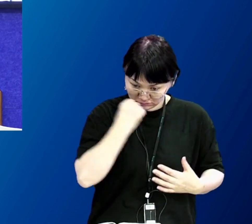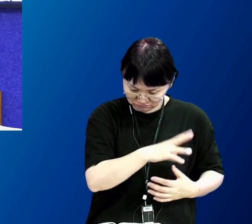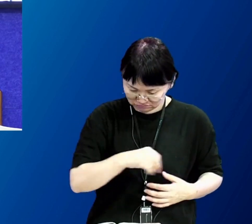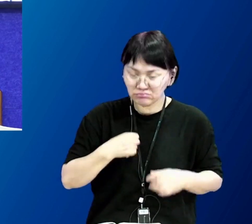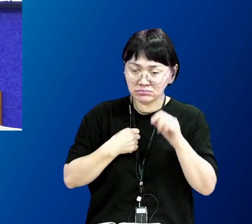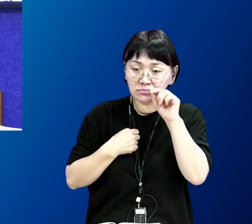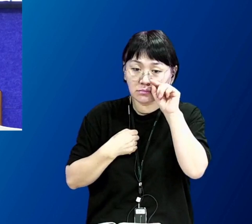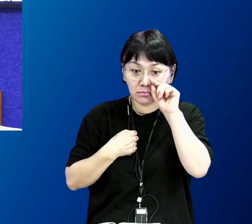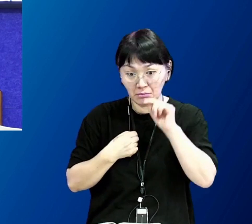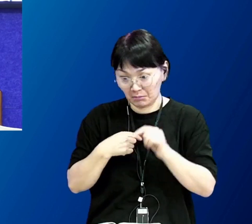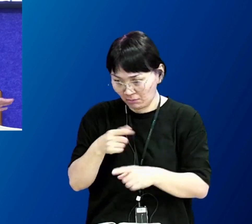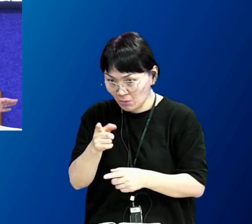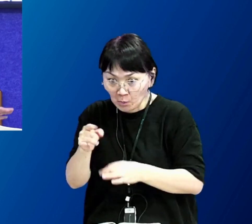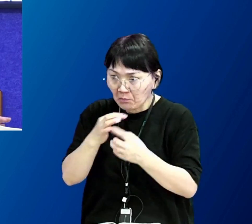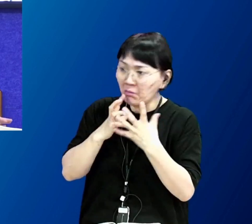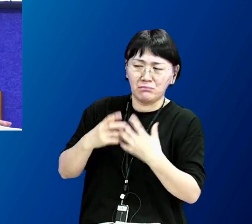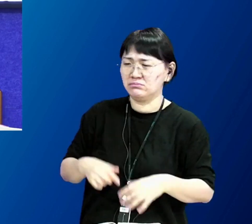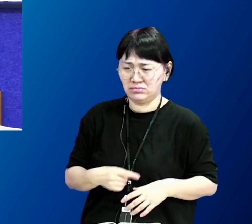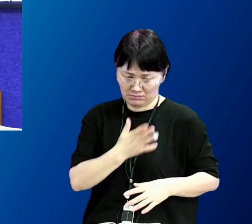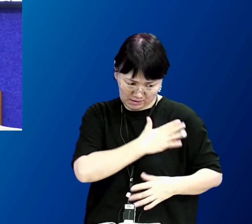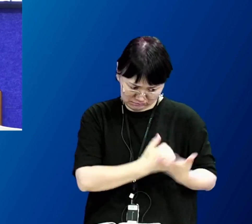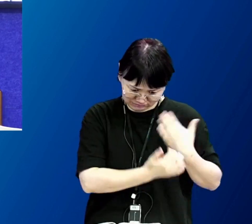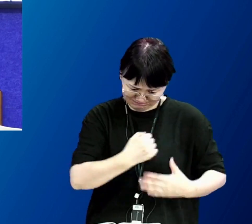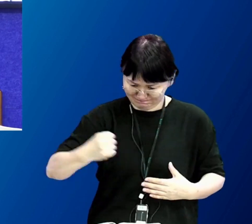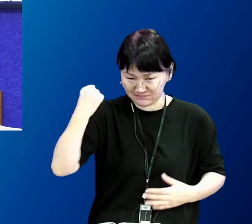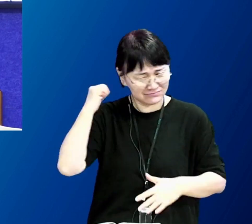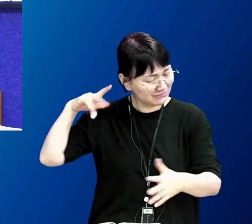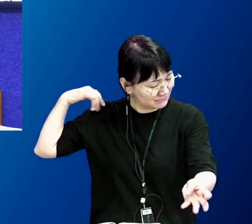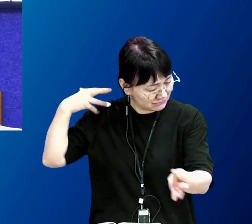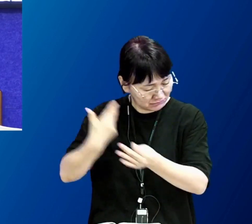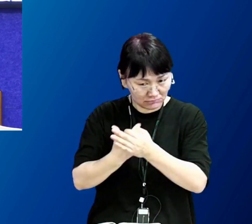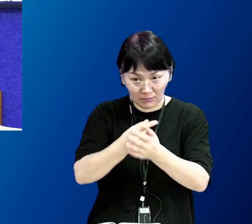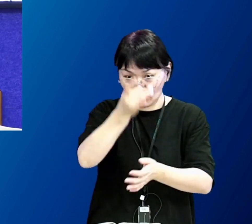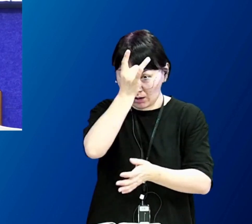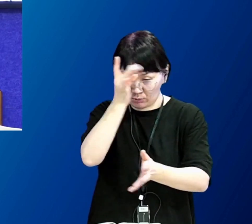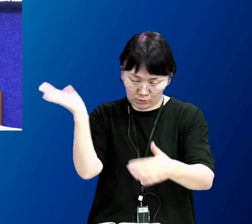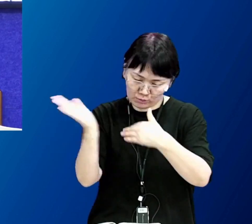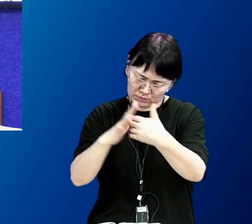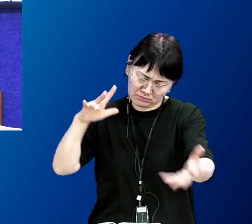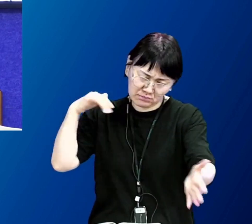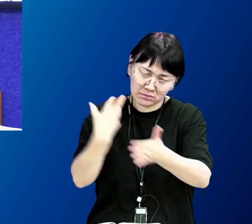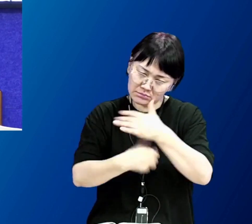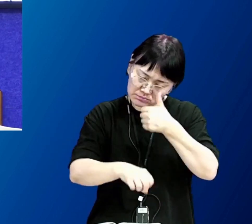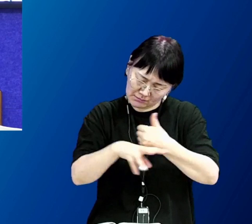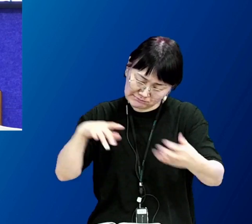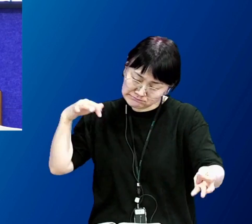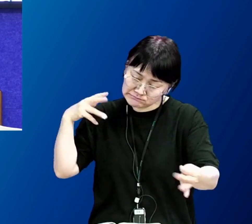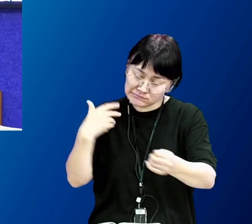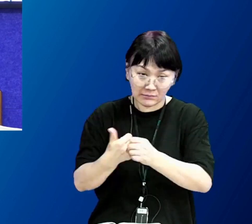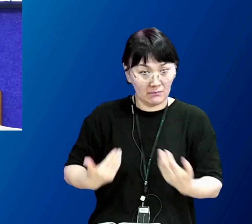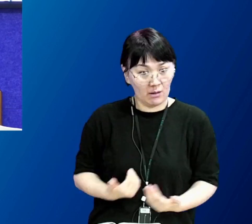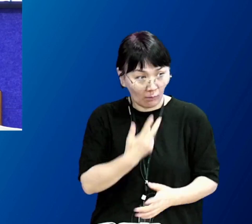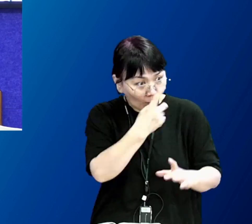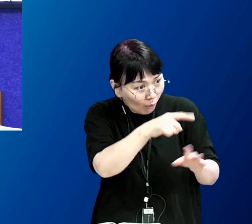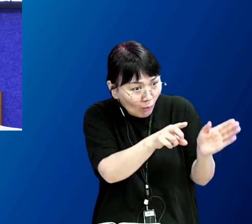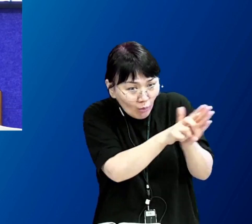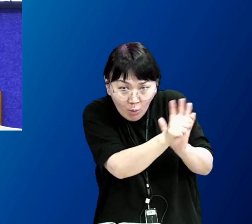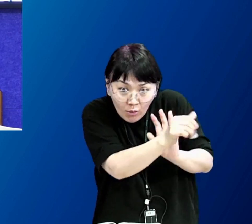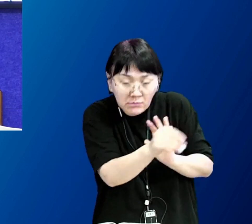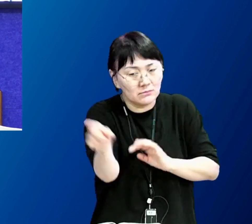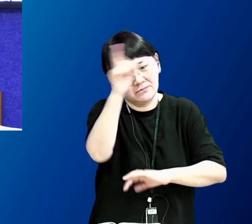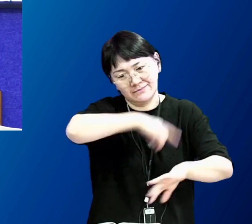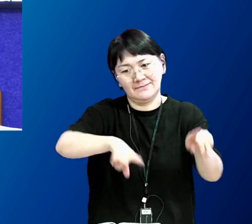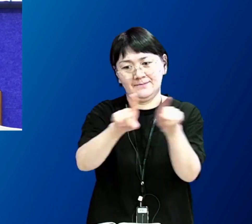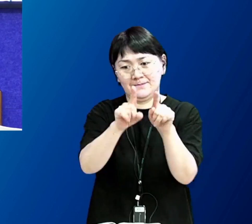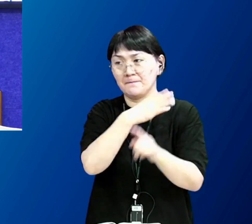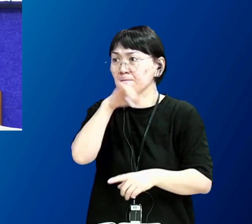нь Ромд очин цаазаар ахуулан үх хүртлээ тэрээр энэ сайн мэдээний төлөө амьдэрсэн биз? Бид хүнч тэр эзнийг